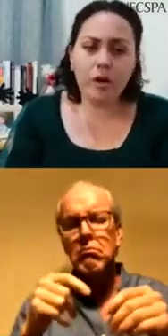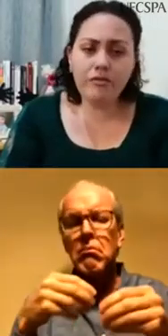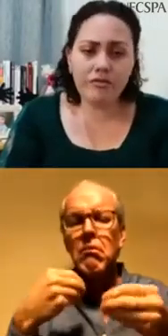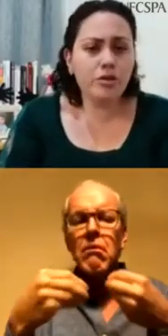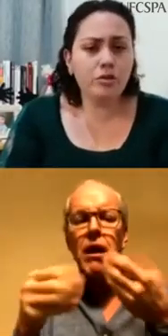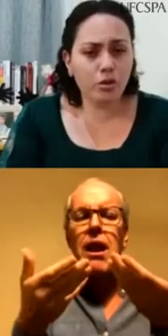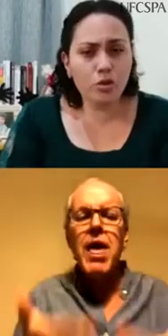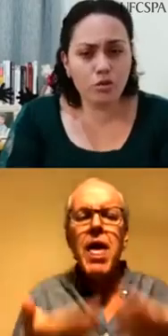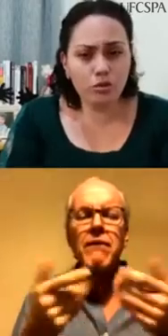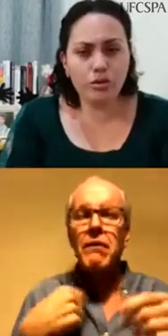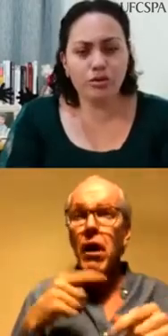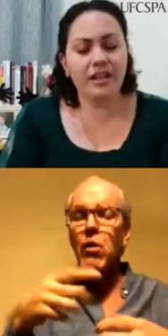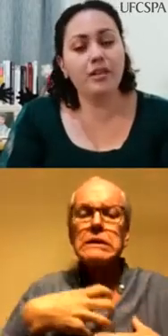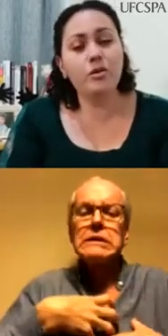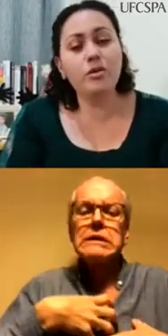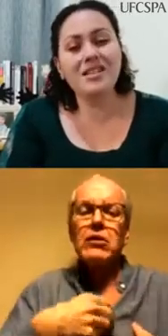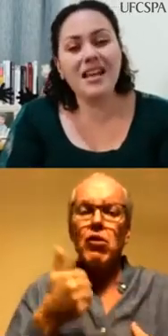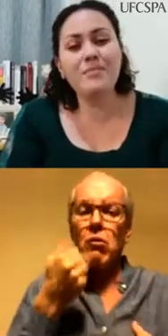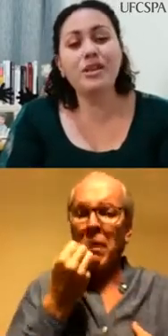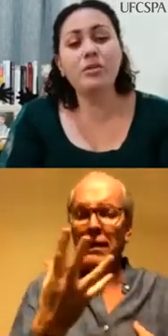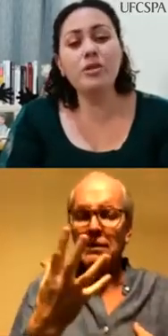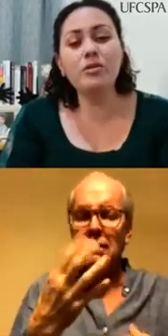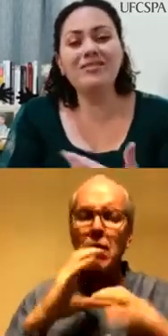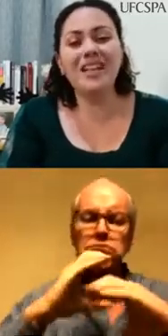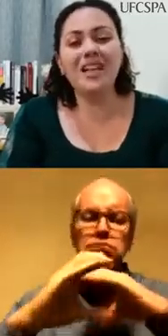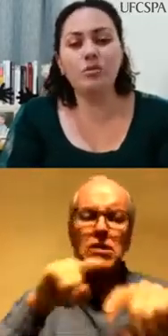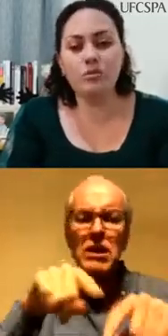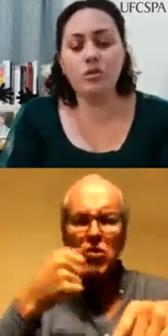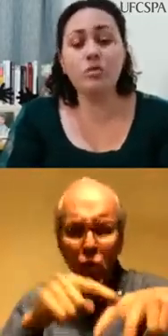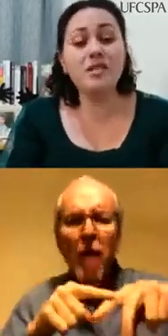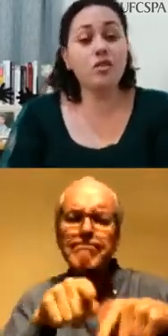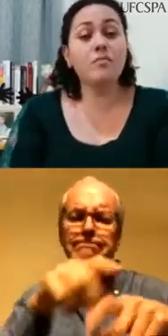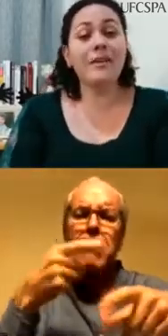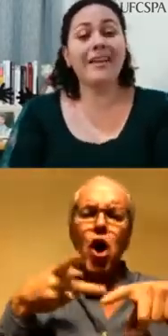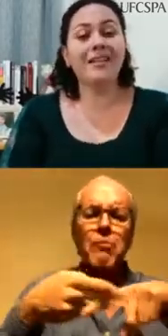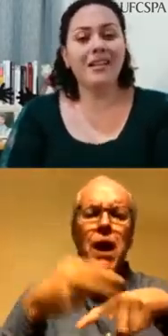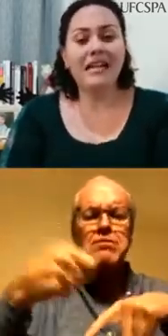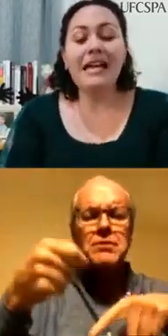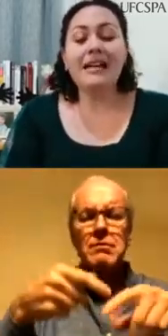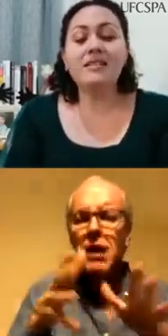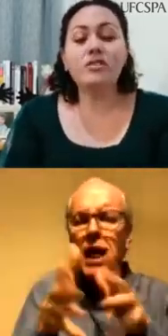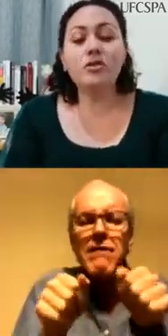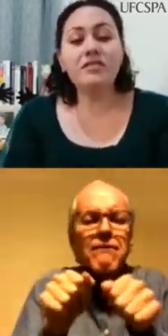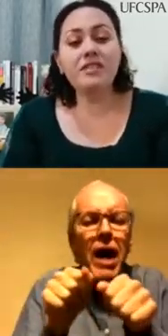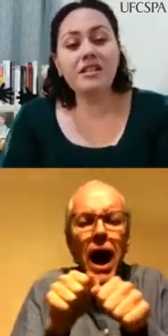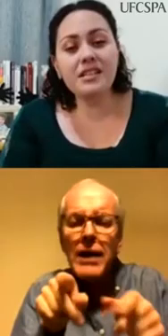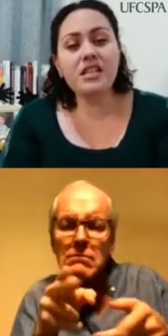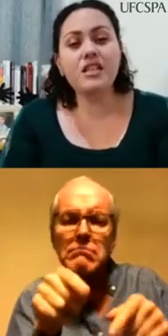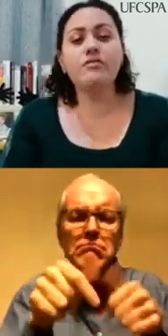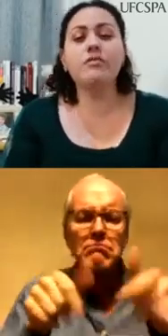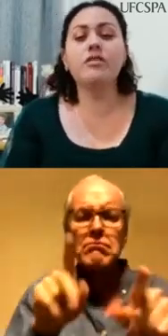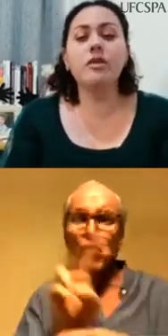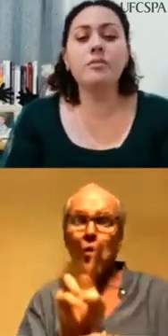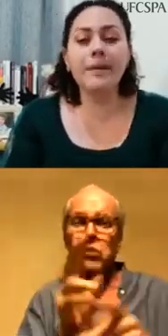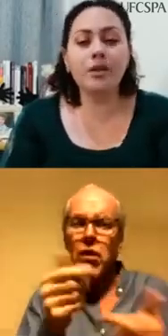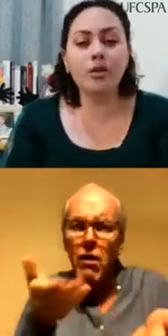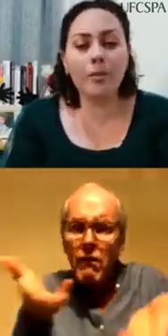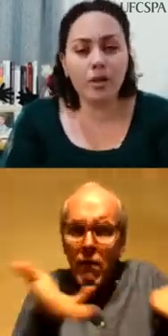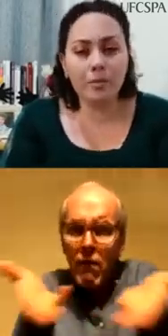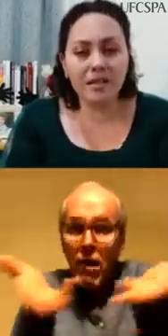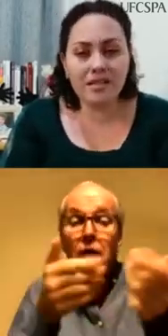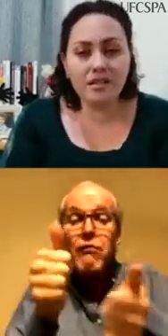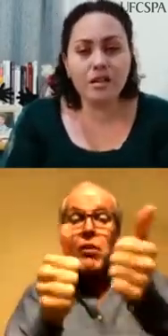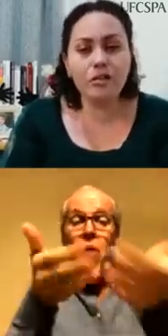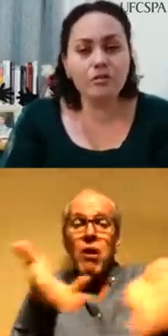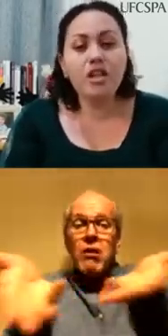eu chego eu aviso que eu sou surdo, né? E eu gostei porque quando eu entrei no consultório eu me senti bem. Ele tentou ser flexível, ele foi me explicando como é